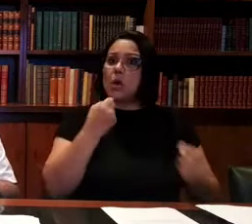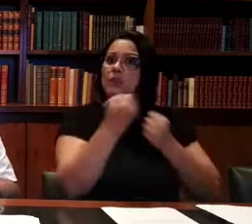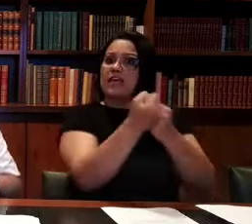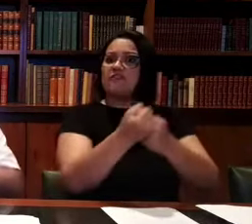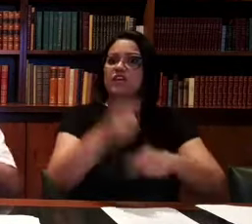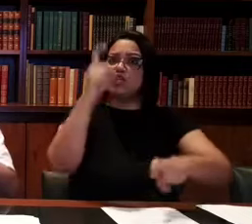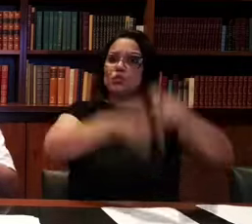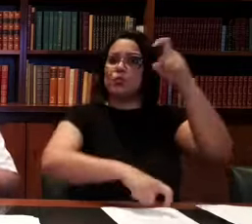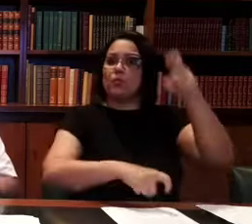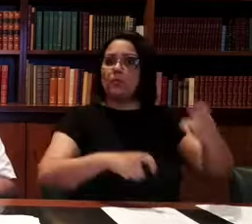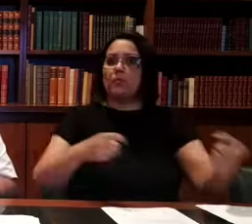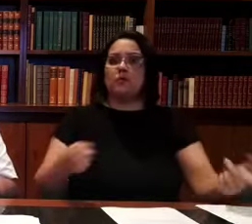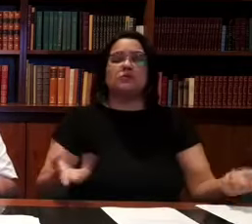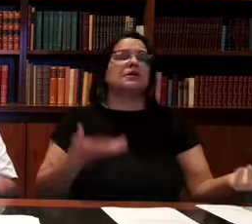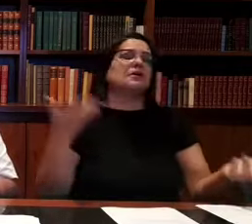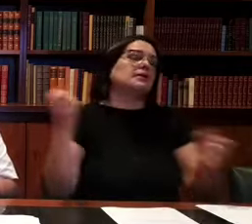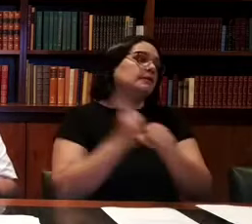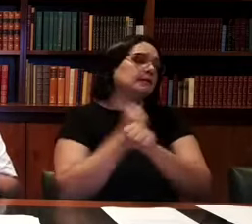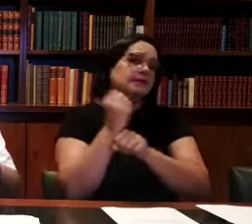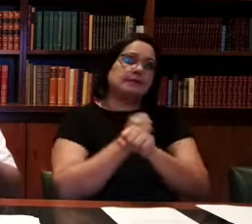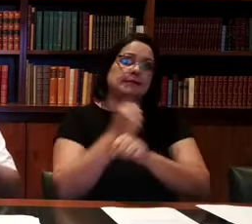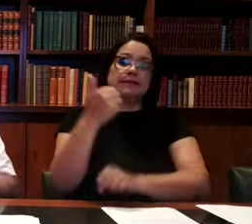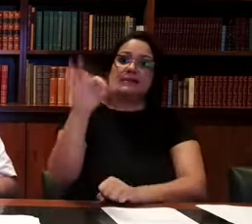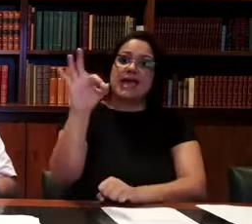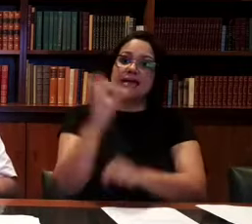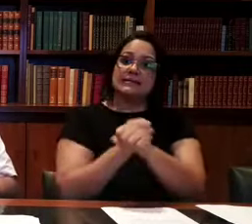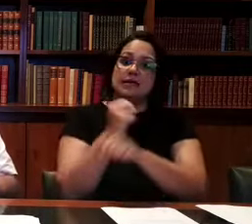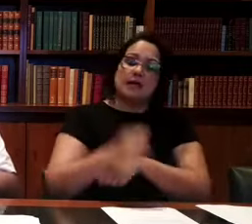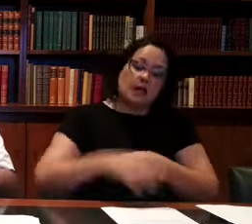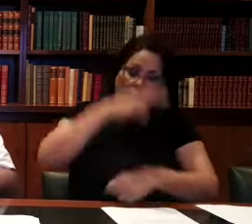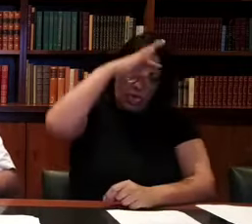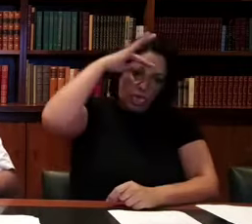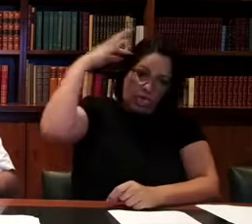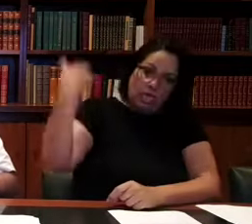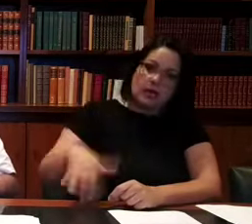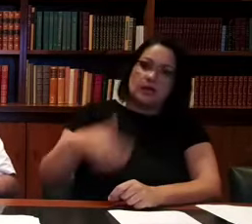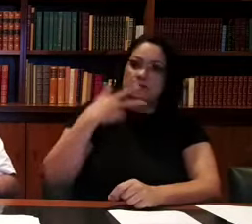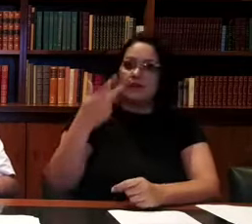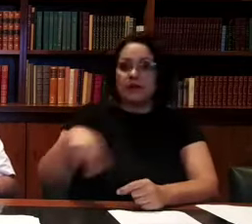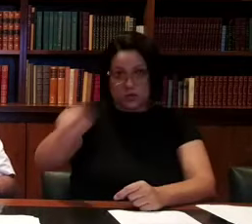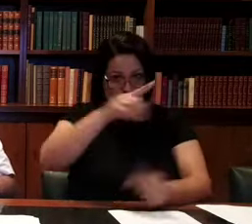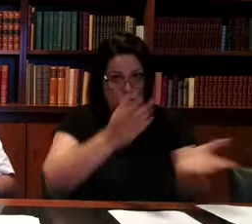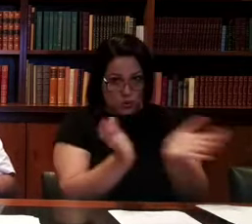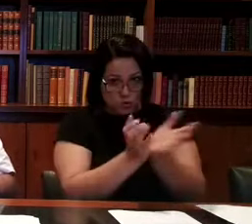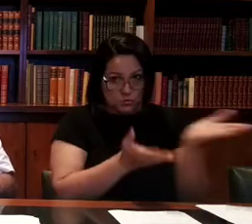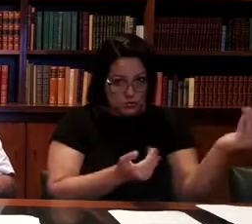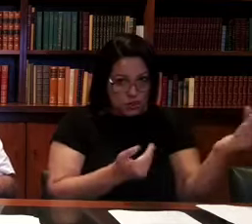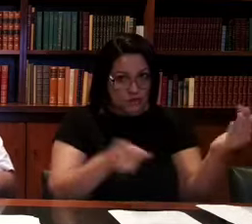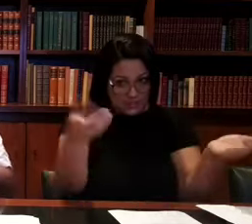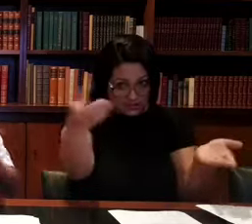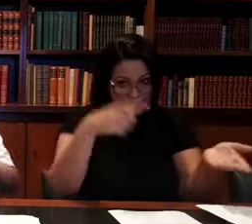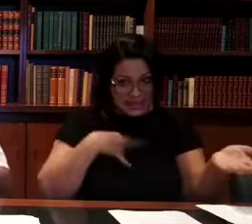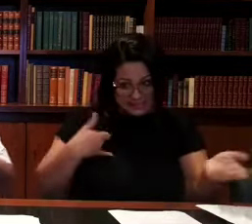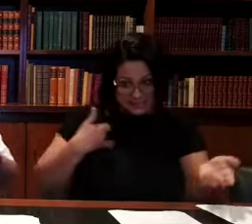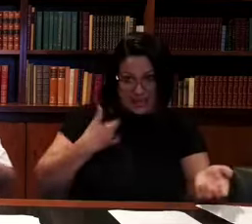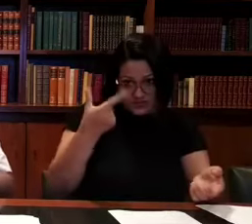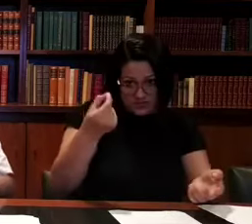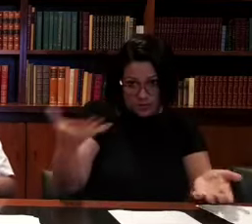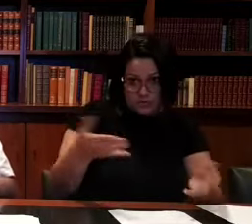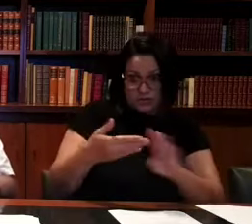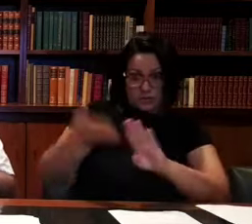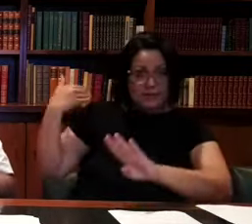pô Tô ralando a acho dez anos quem que quer a garota tem 20 anos hoje em dia quando eu tiver